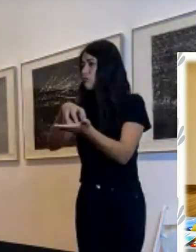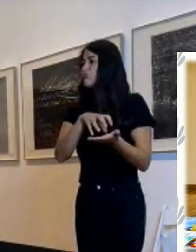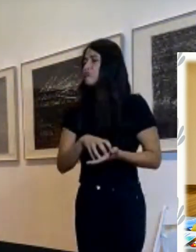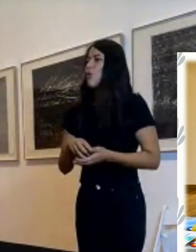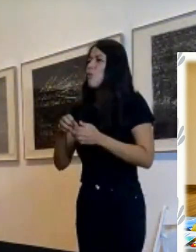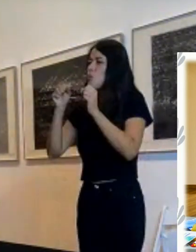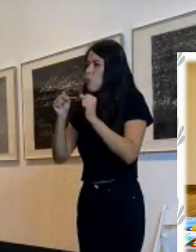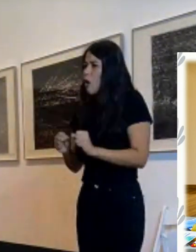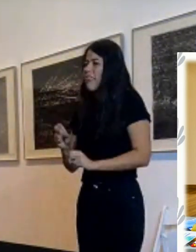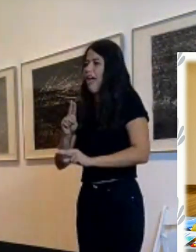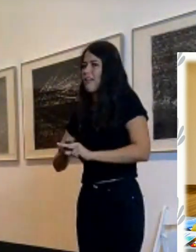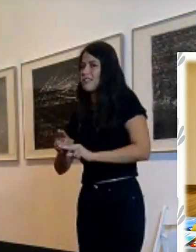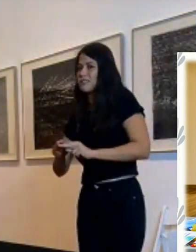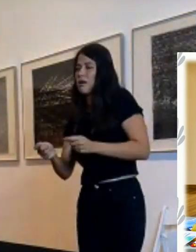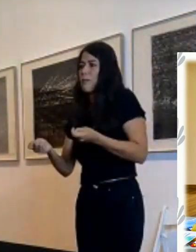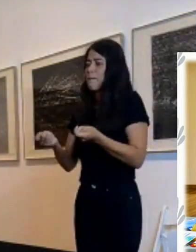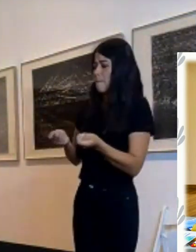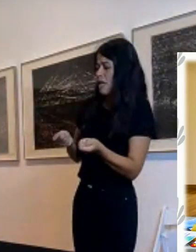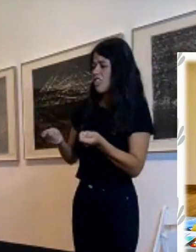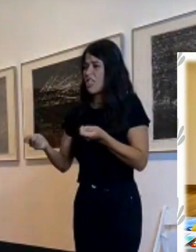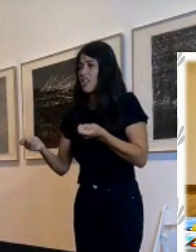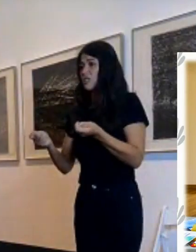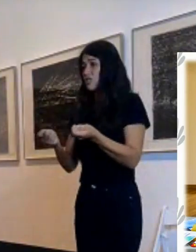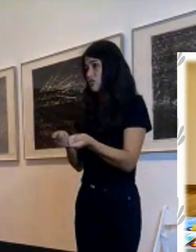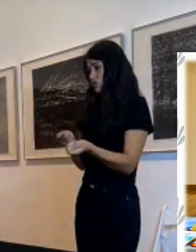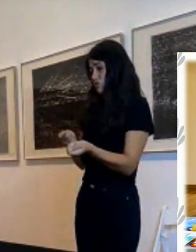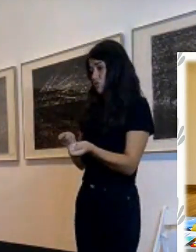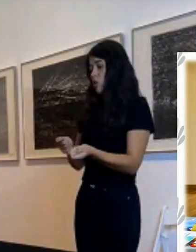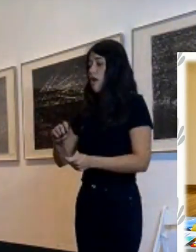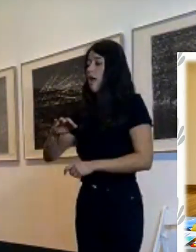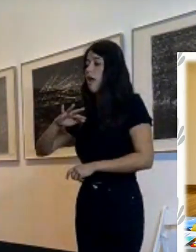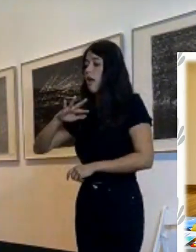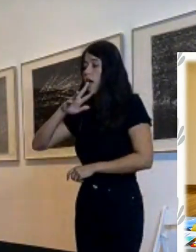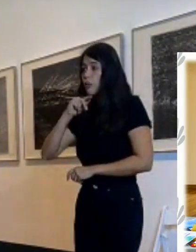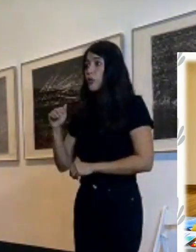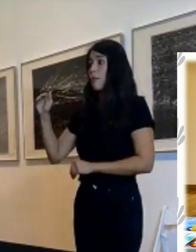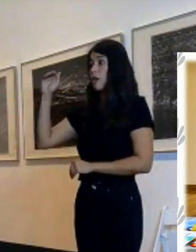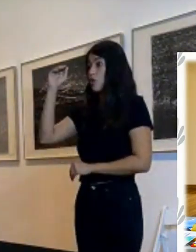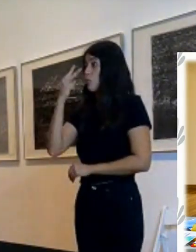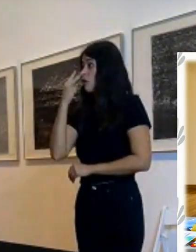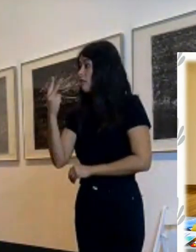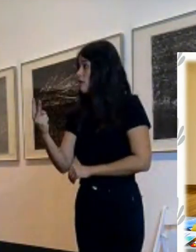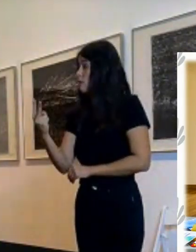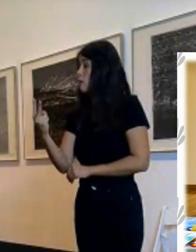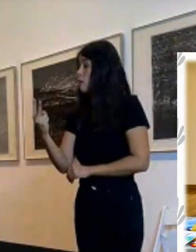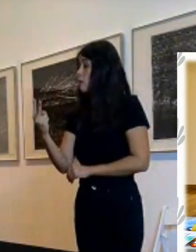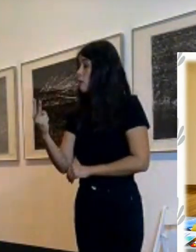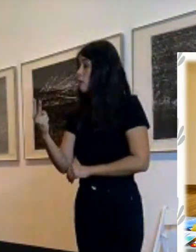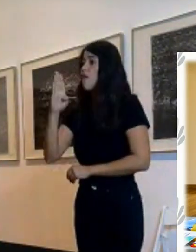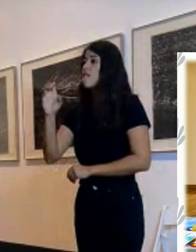de la mediación de los adultos mayores, como veía que estaba en el Museo Bartolisa,